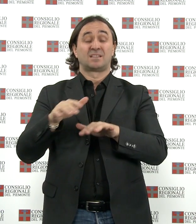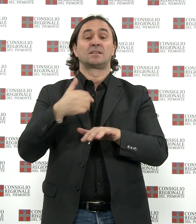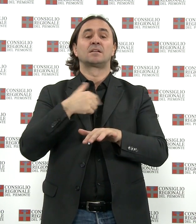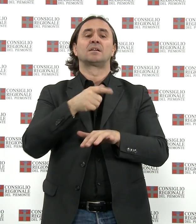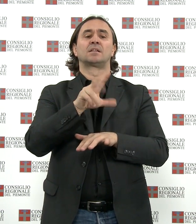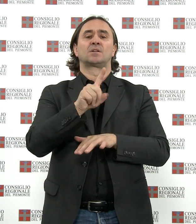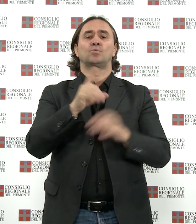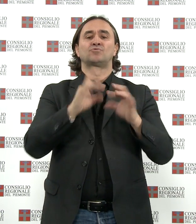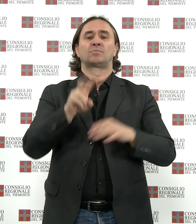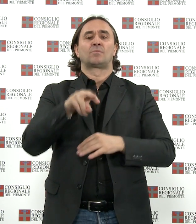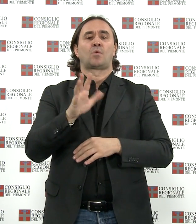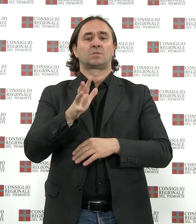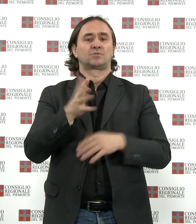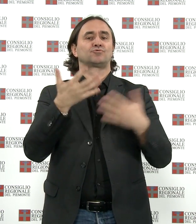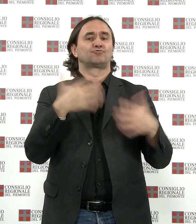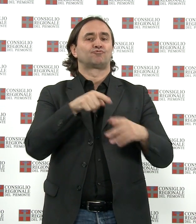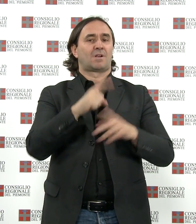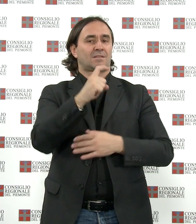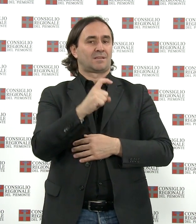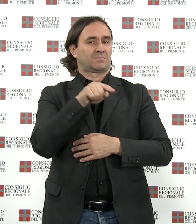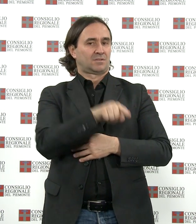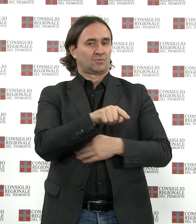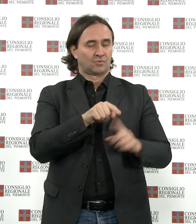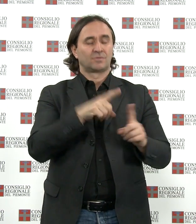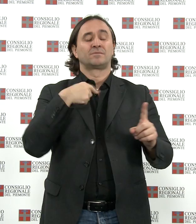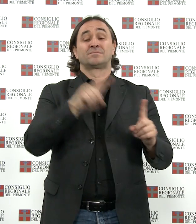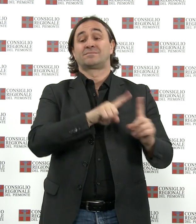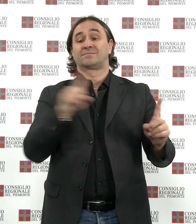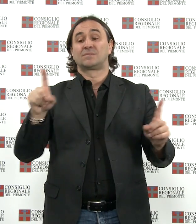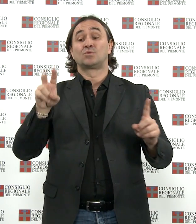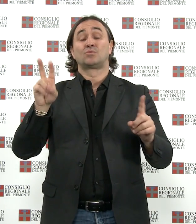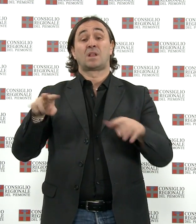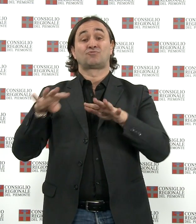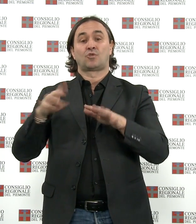portati a fine legislatura, nel 2019, a 8 miliardi e 800 milioni.